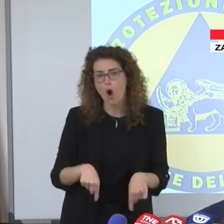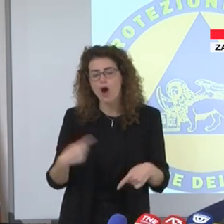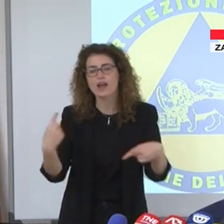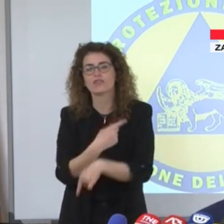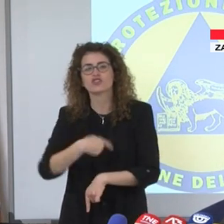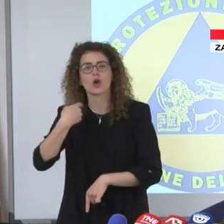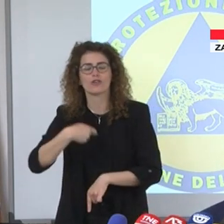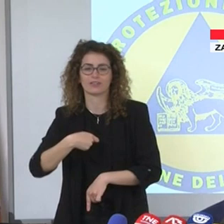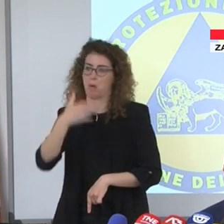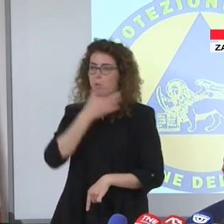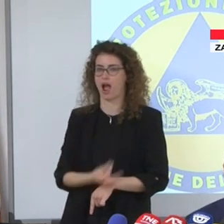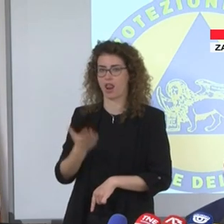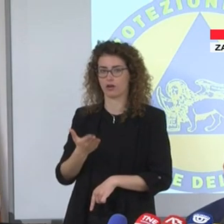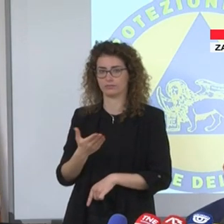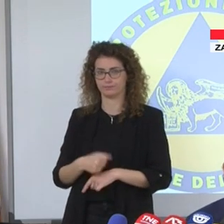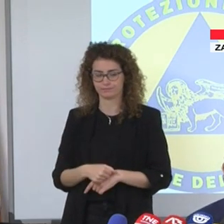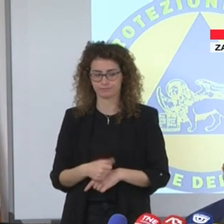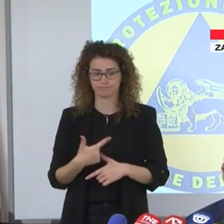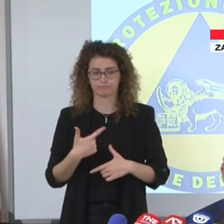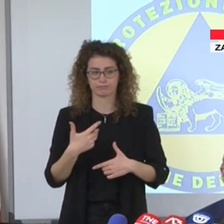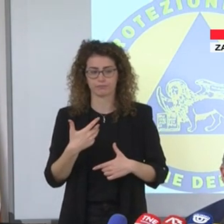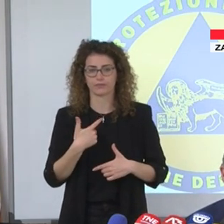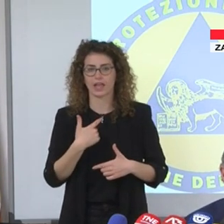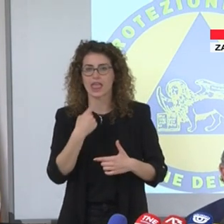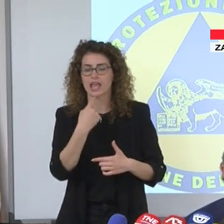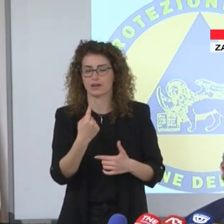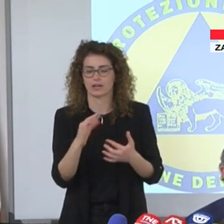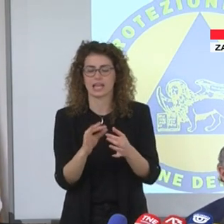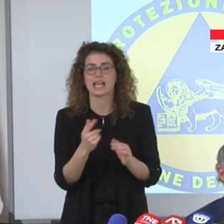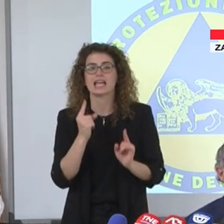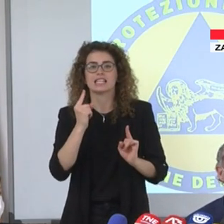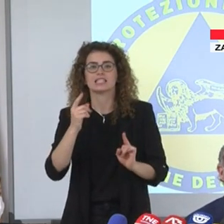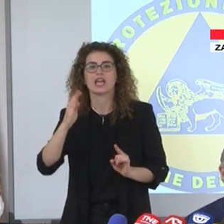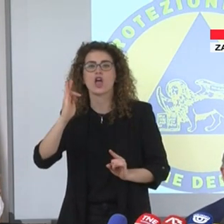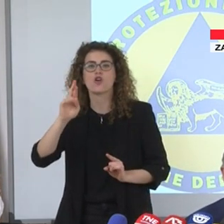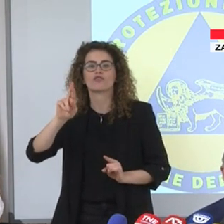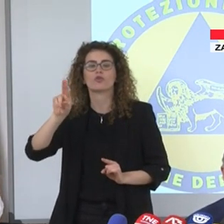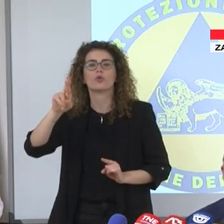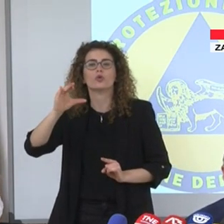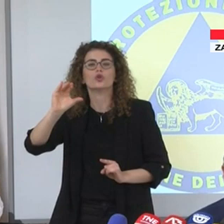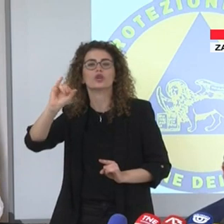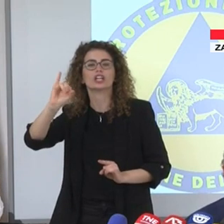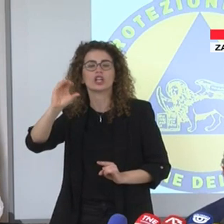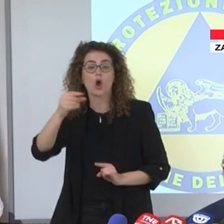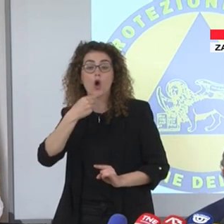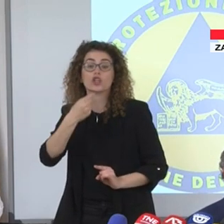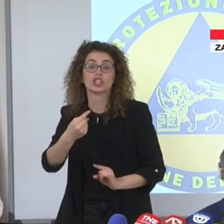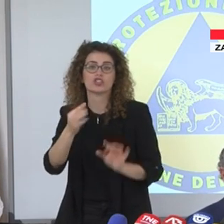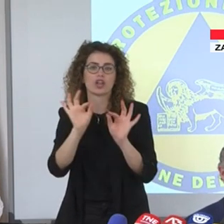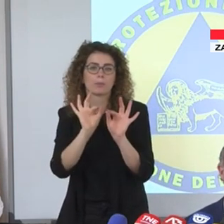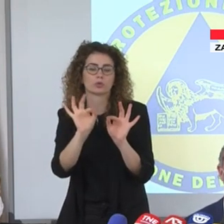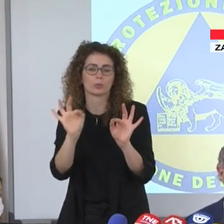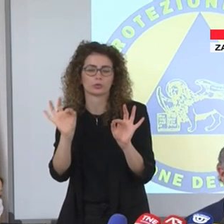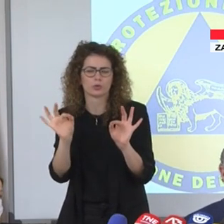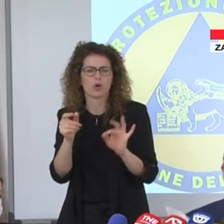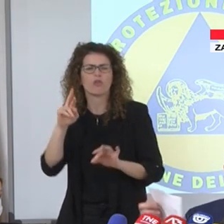figata. E come lo presenta? Dice, se lo dice Furio, puntini puntini, chi è Furio? Il signore che teoricamente lo aveva generato.